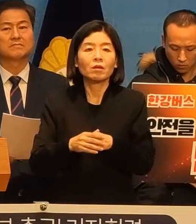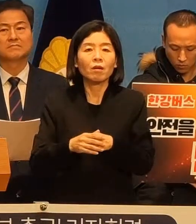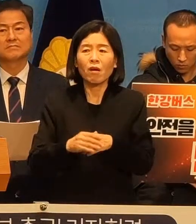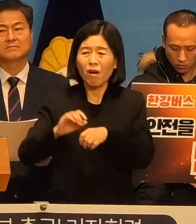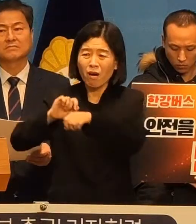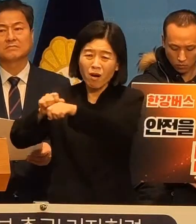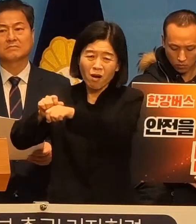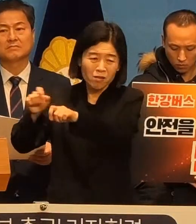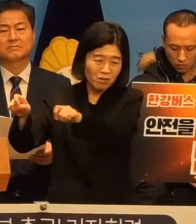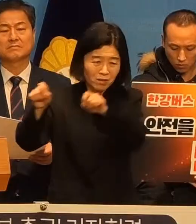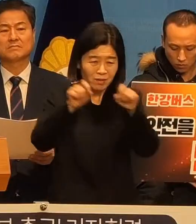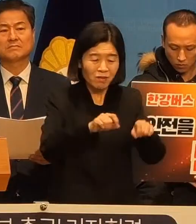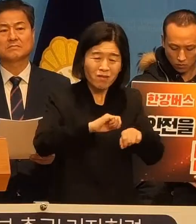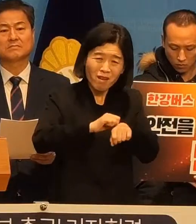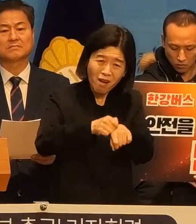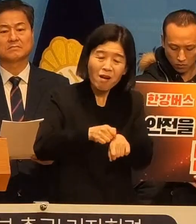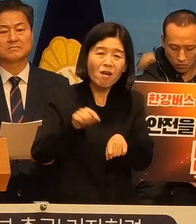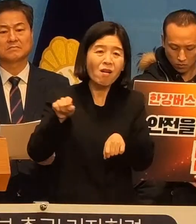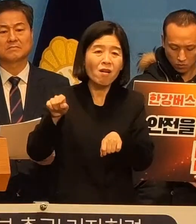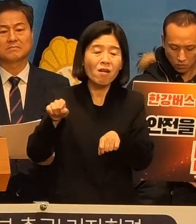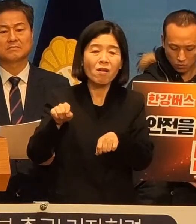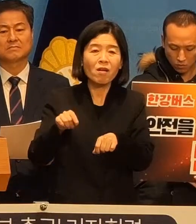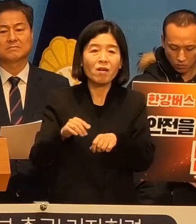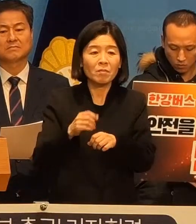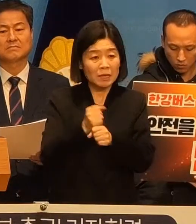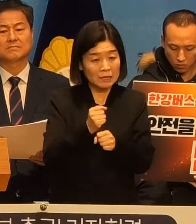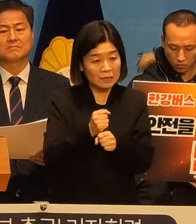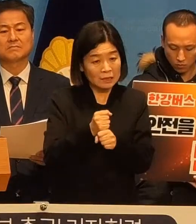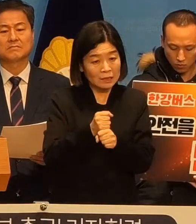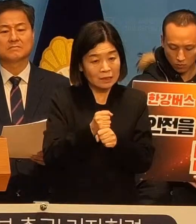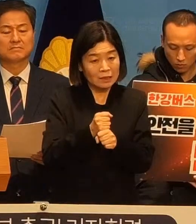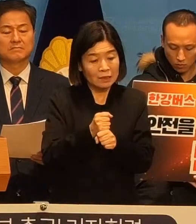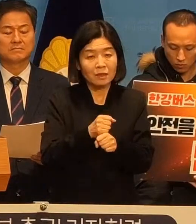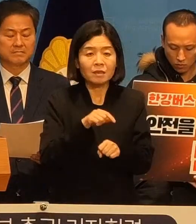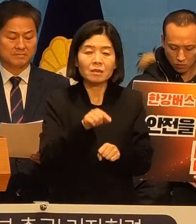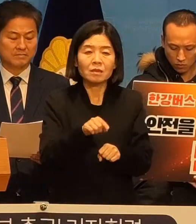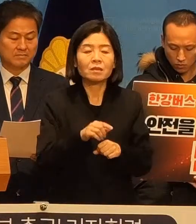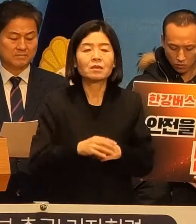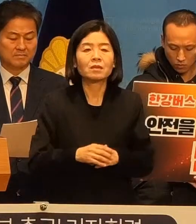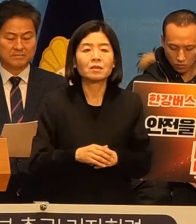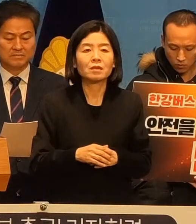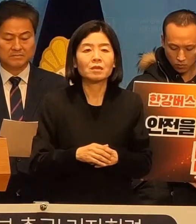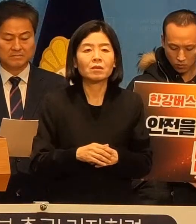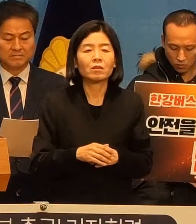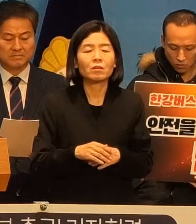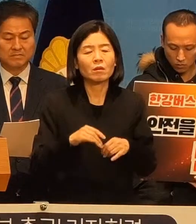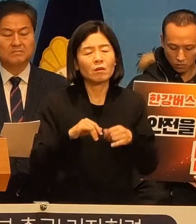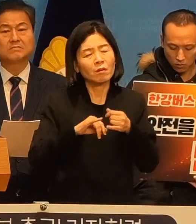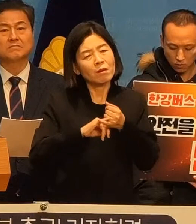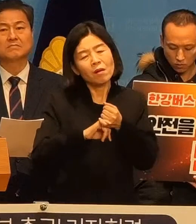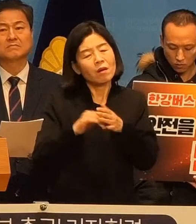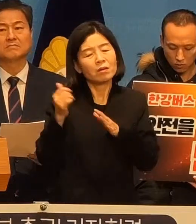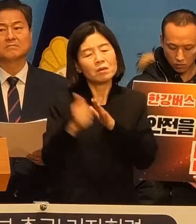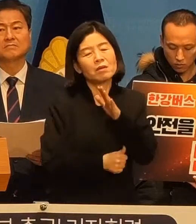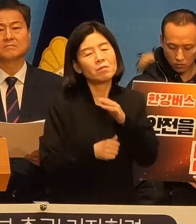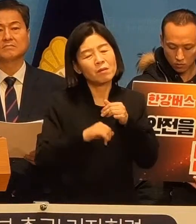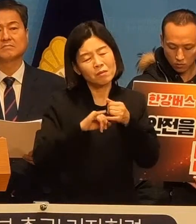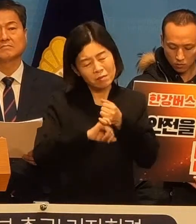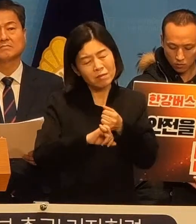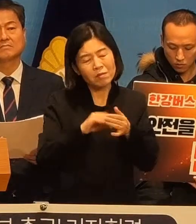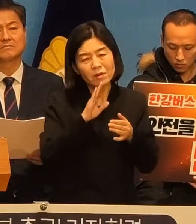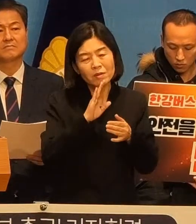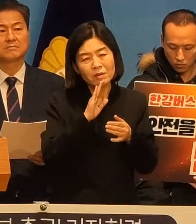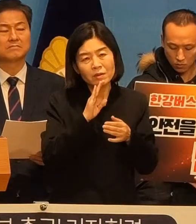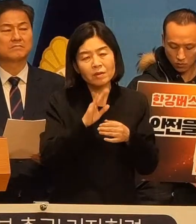어거지로 템즈강과 같은 시설을 만들려고 하는 것 자체는 필연적으로 실패할 수밖에 없는